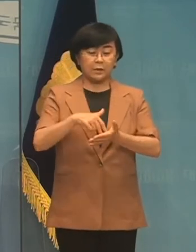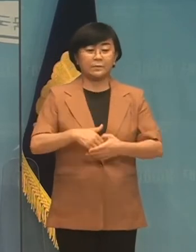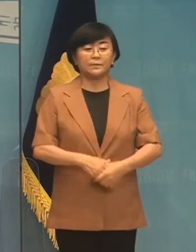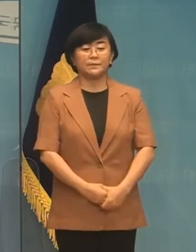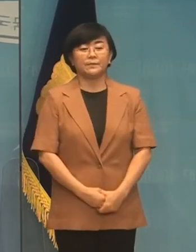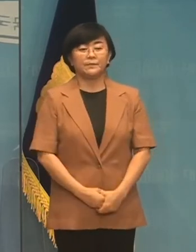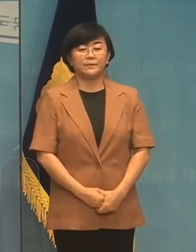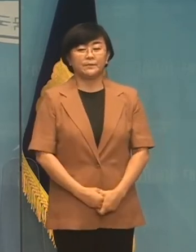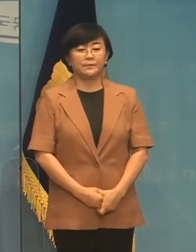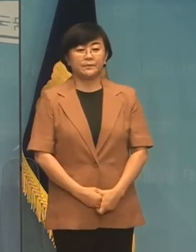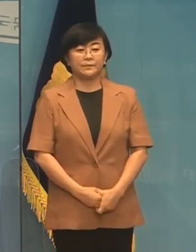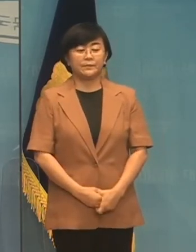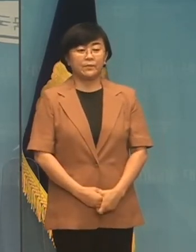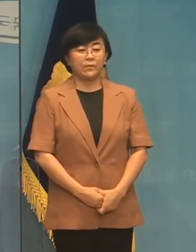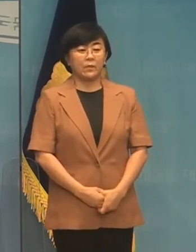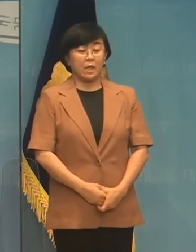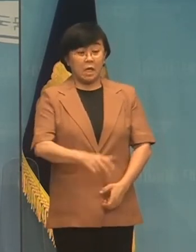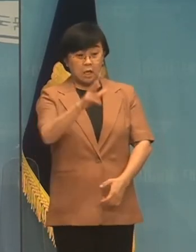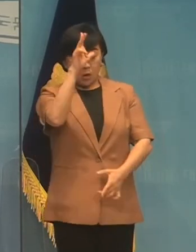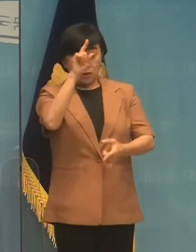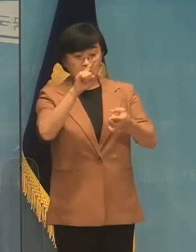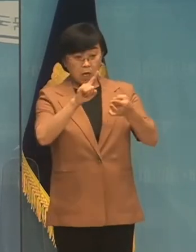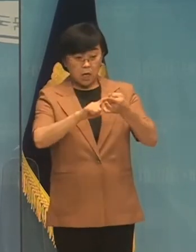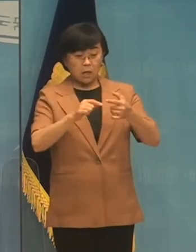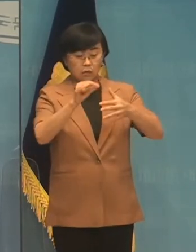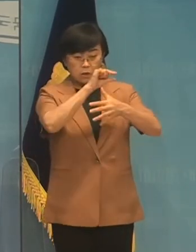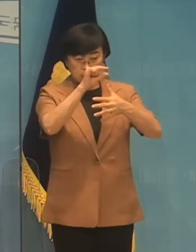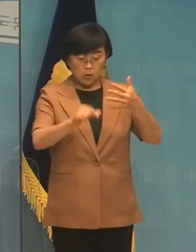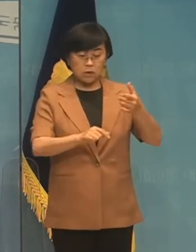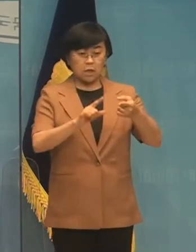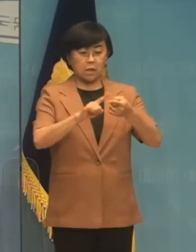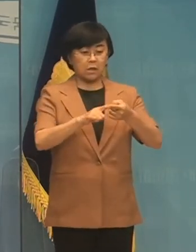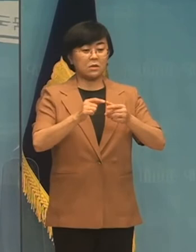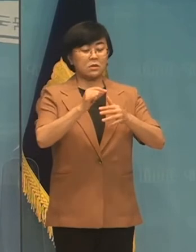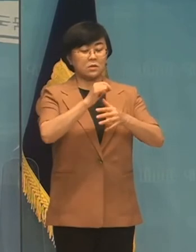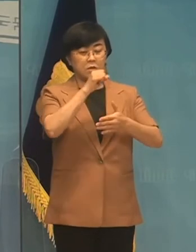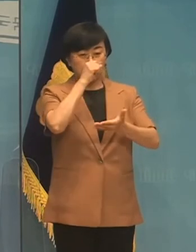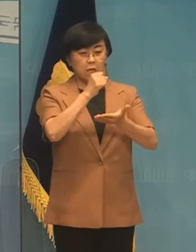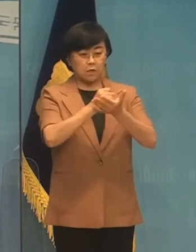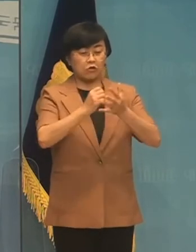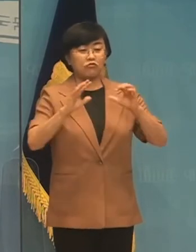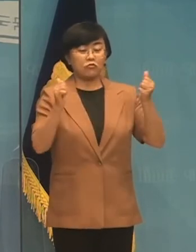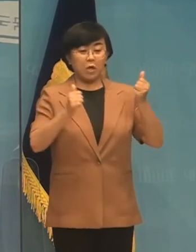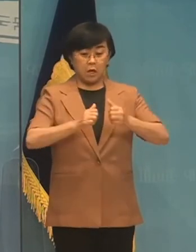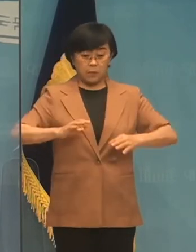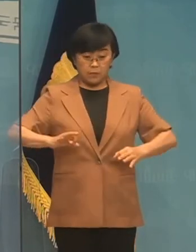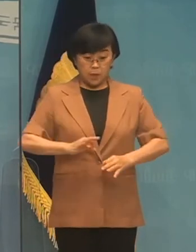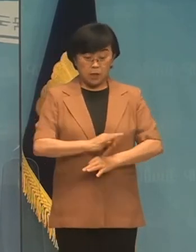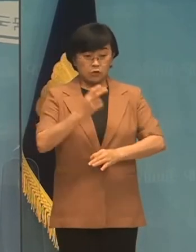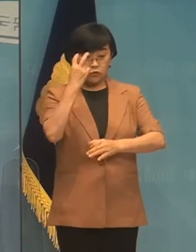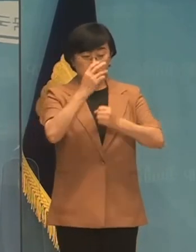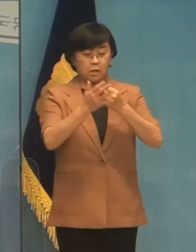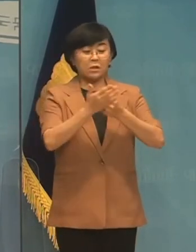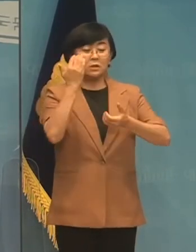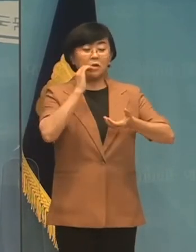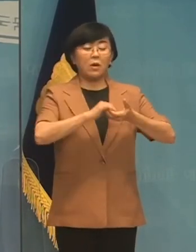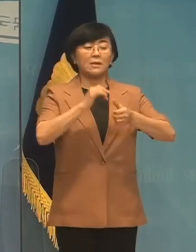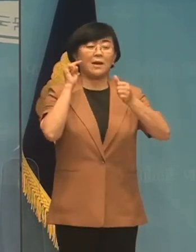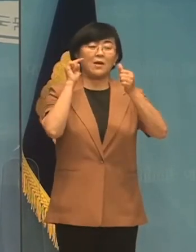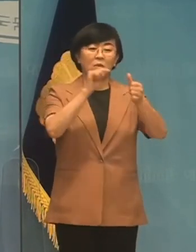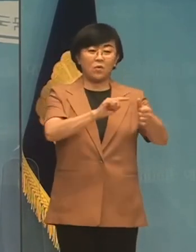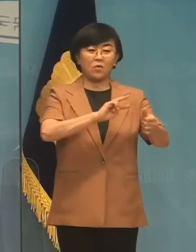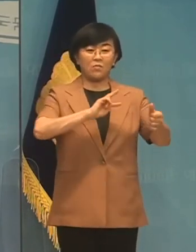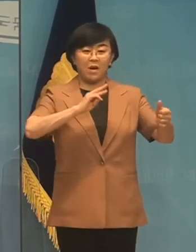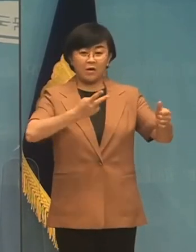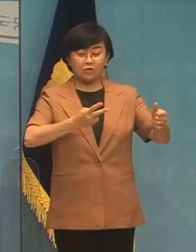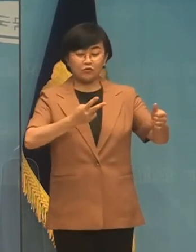신경입니다. 경찰의 통상적인 절차에 따른 정상적인 국회비리 수사를 느닷없이 청와대 하명수사로